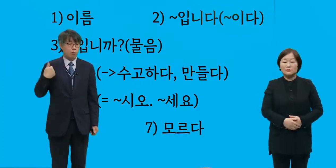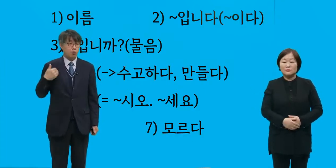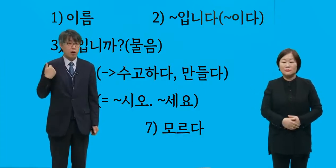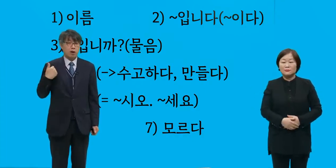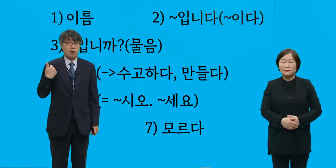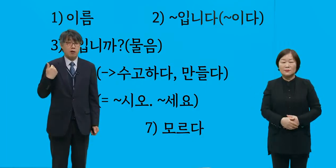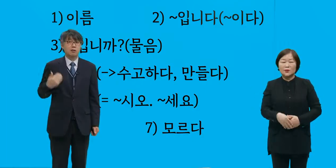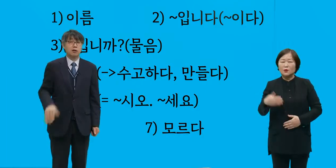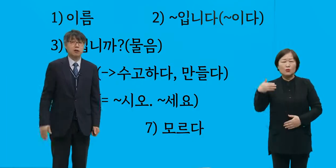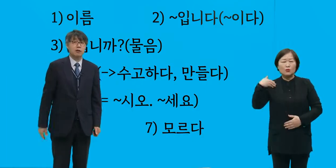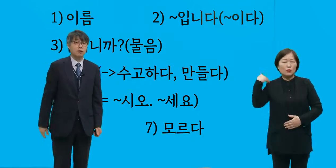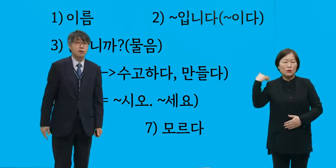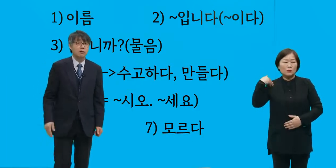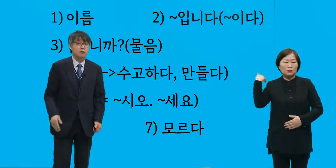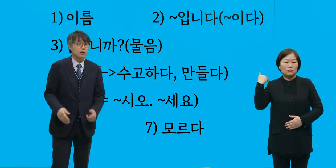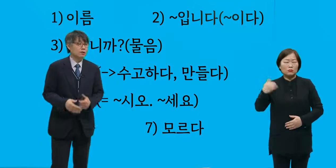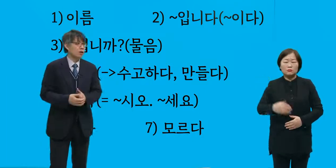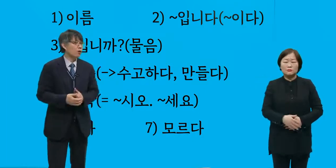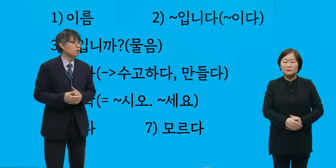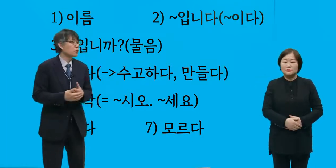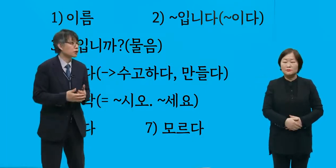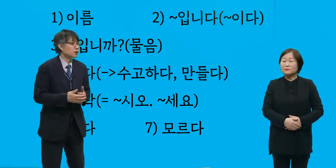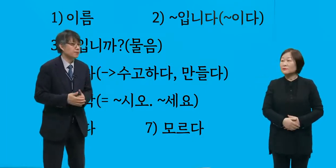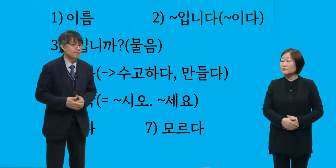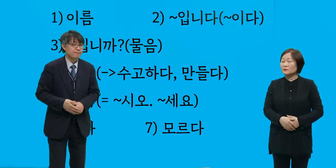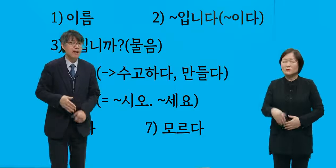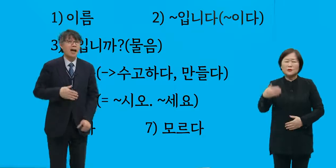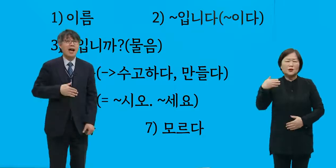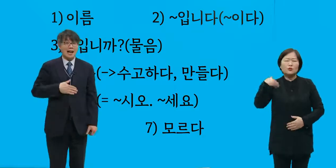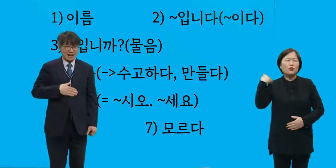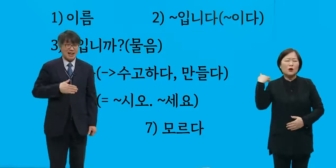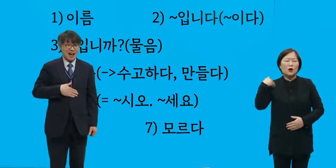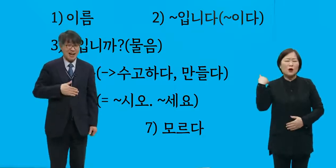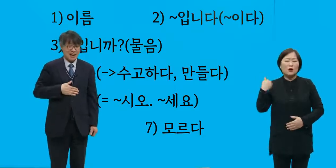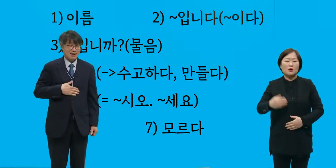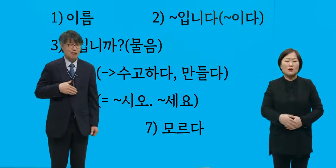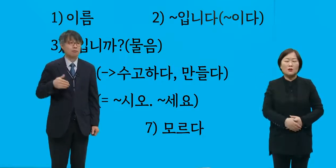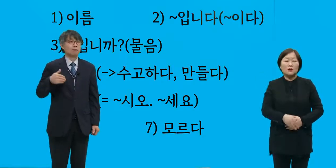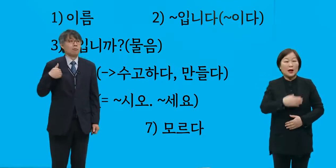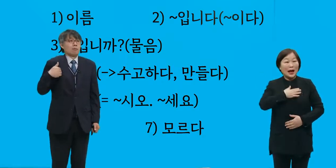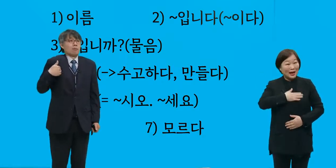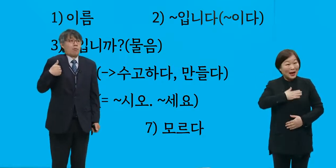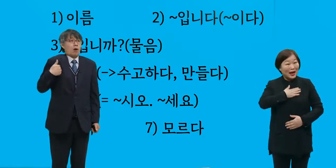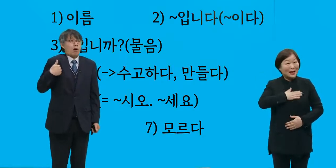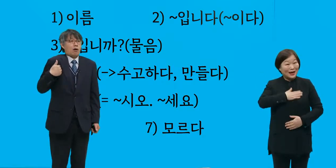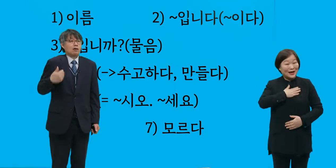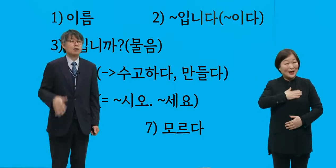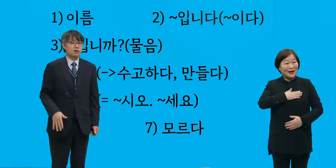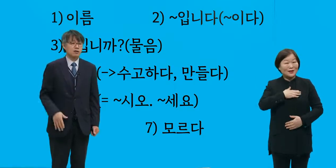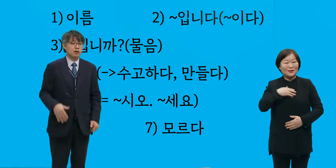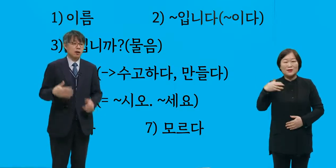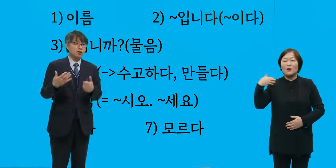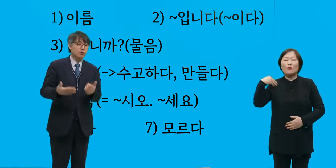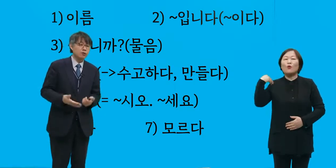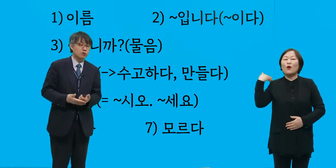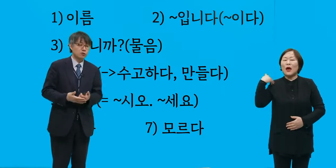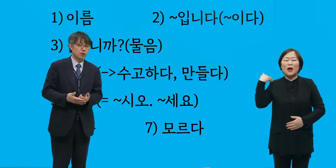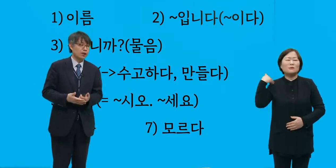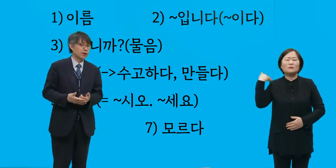모르다. 이렇게 자, 이렇게 얼굴 표정이 알아. 몰라. 이런 이렇게 얼굴 표정으로 이렇게